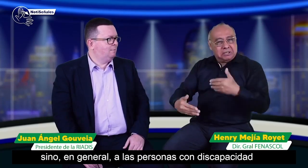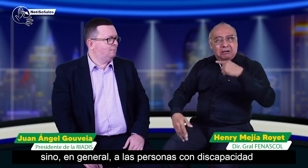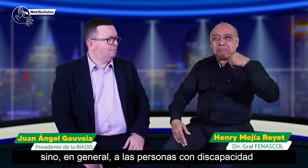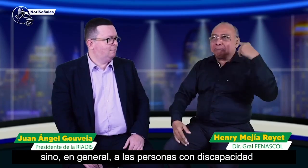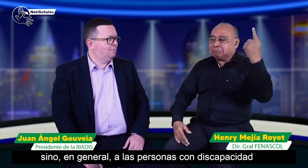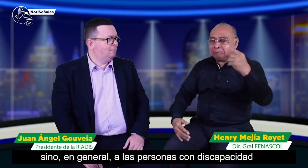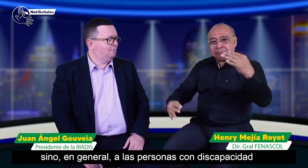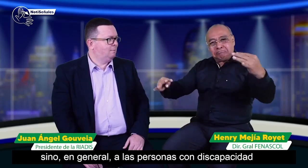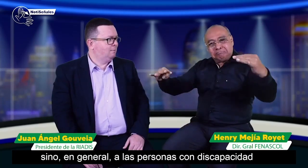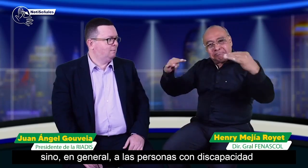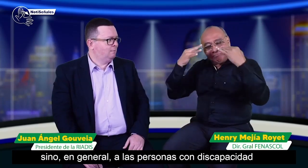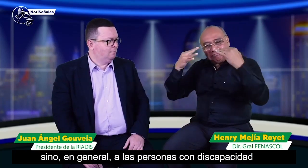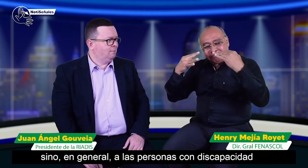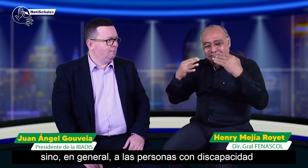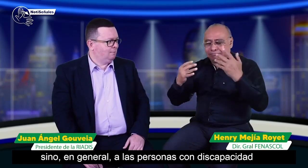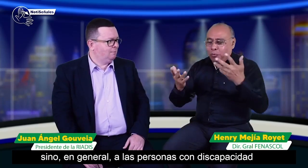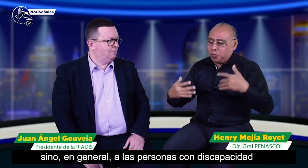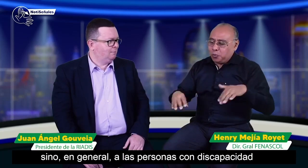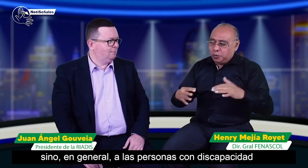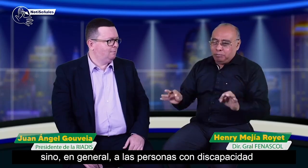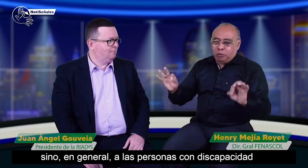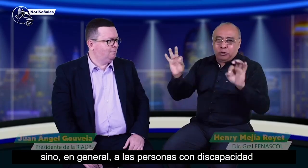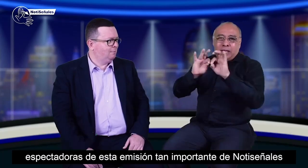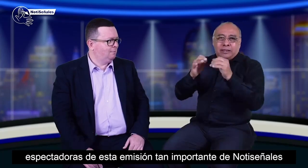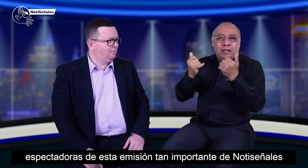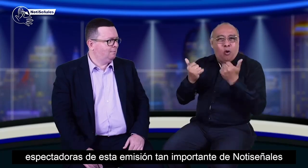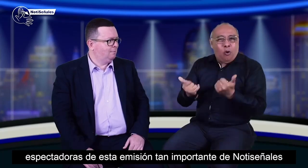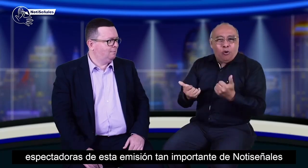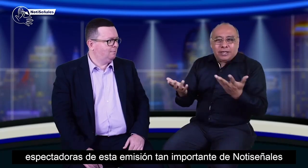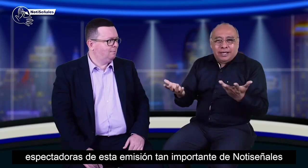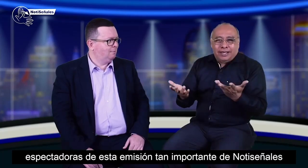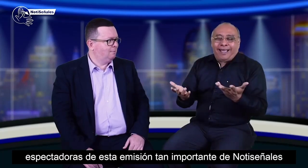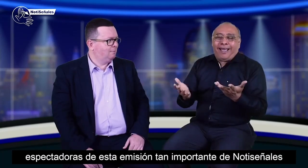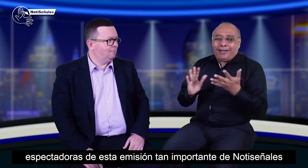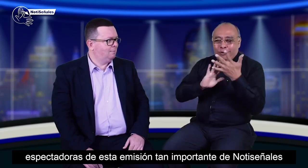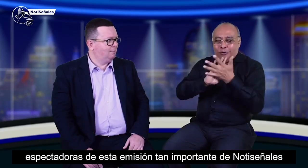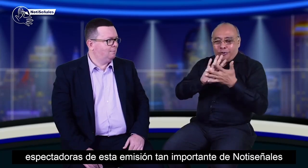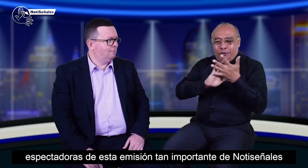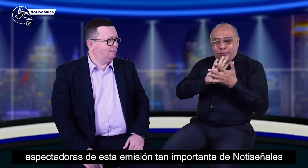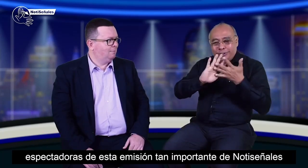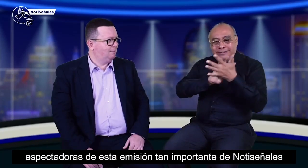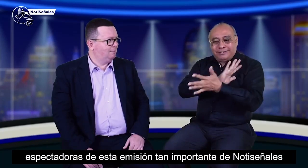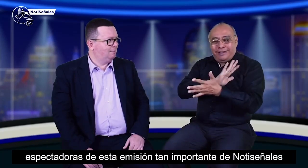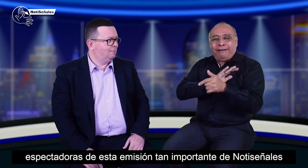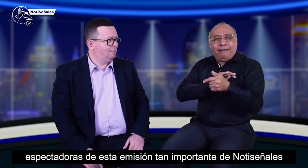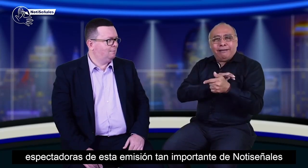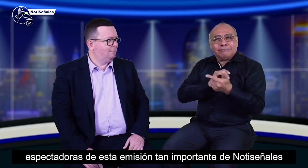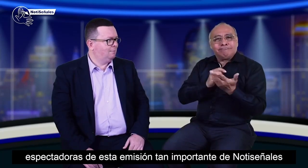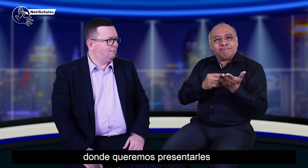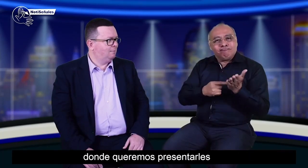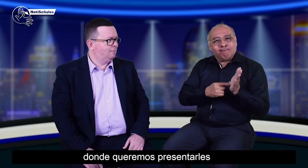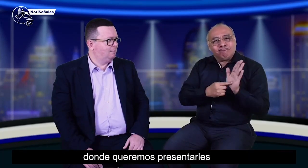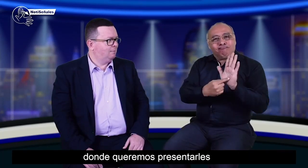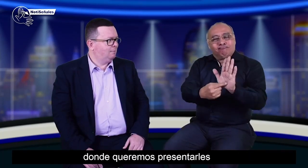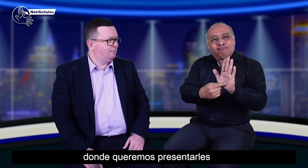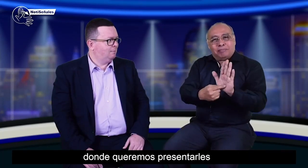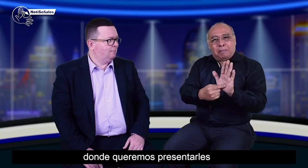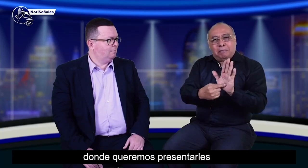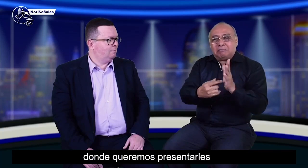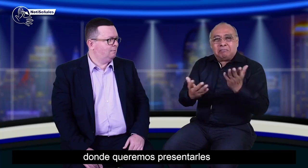sino en general a las personas con discapacidad espectadoras de esta misión tan importante de NotiSignales, donde queremos presentarles